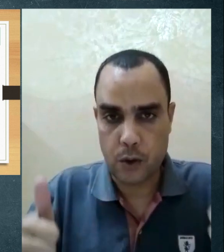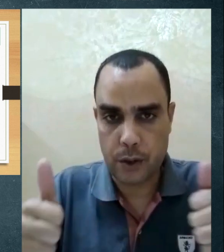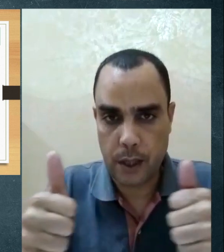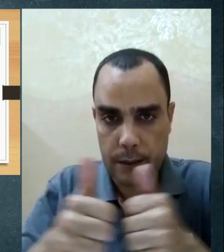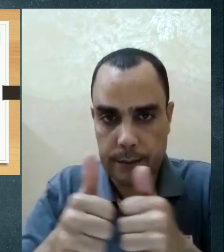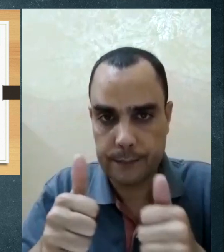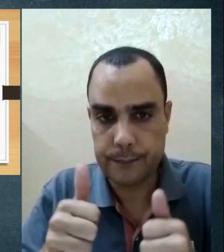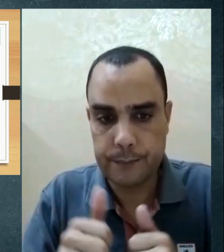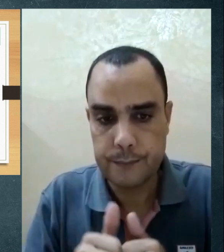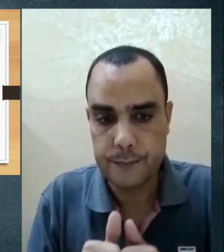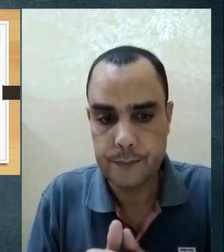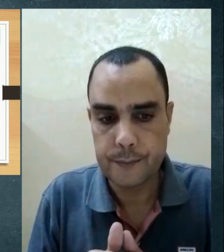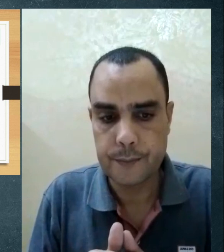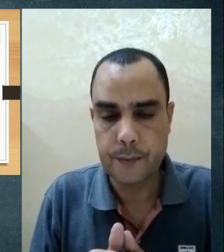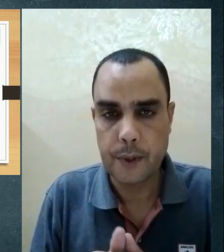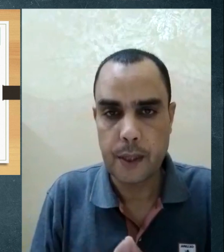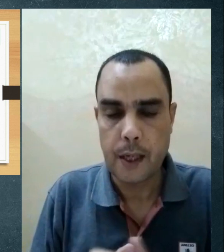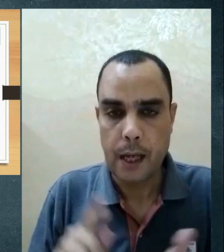للأسرة